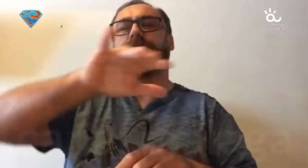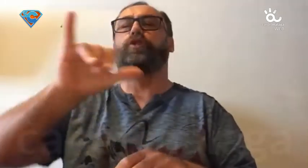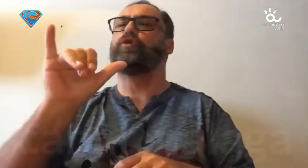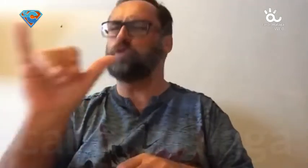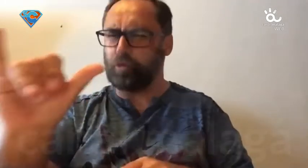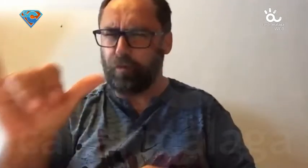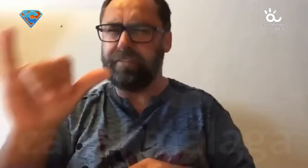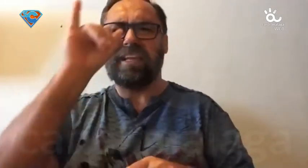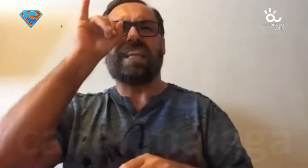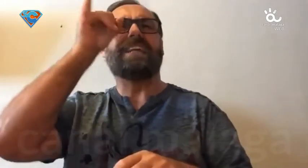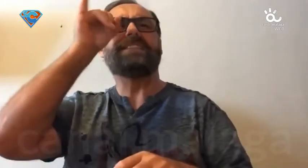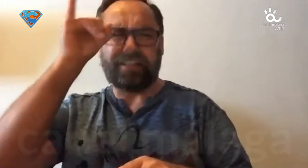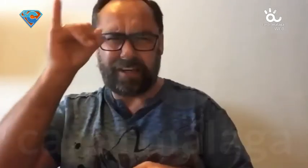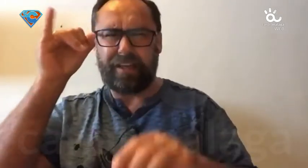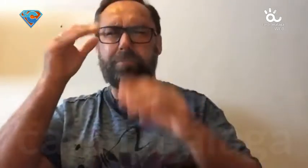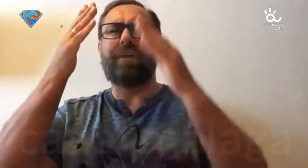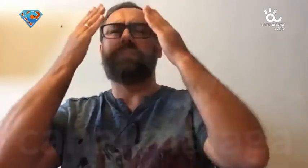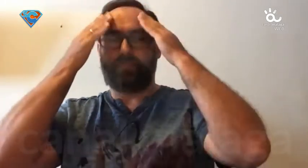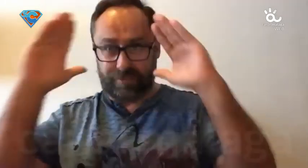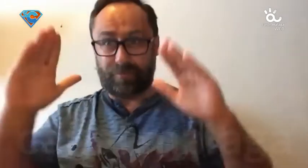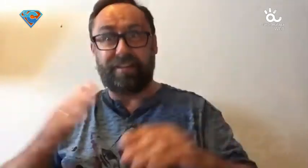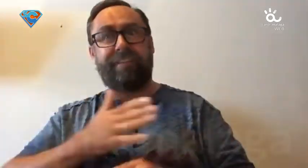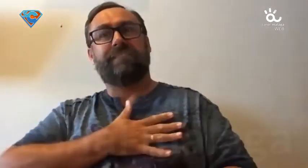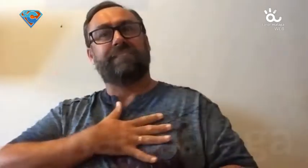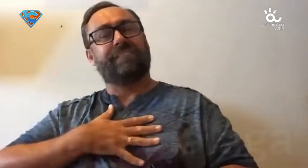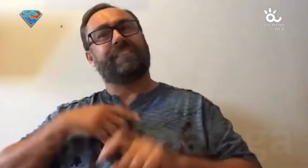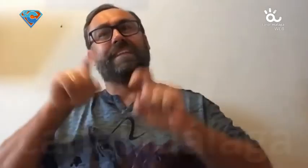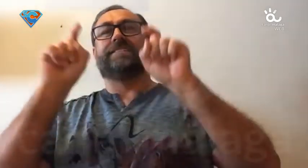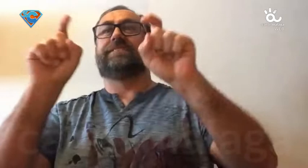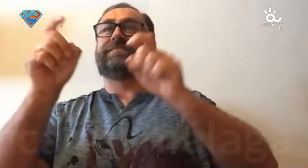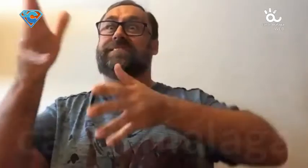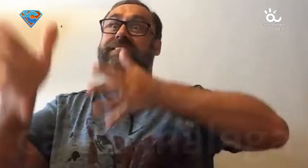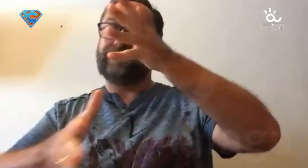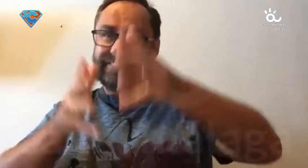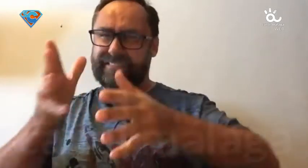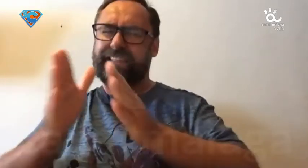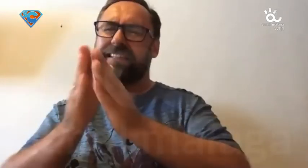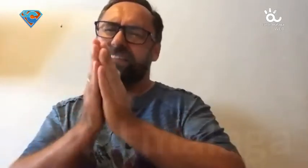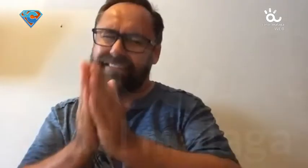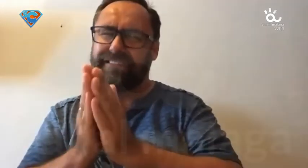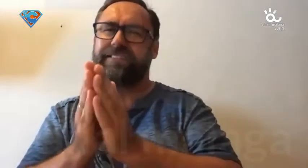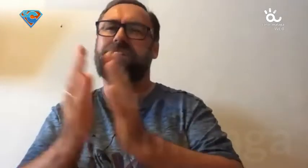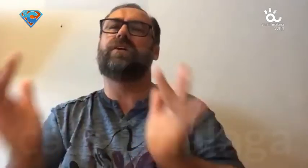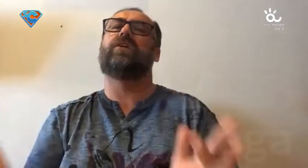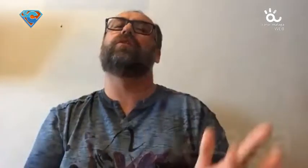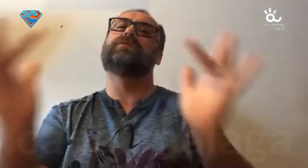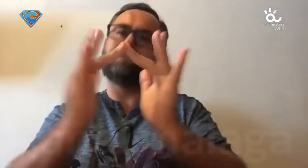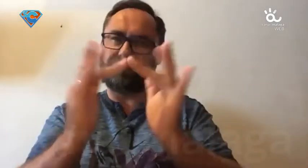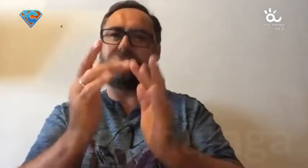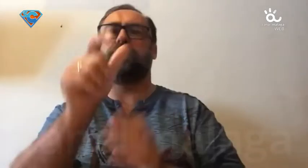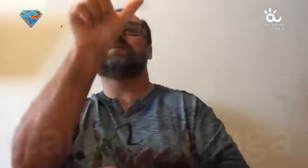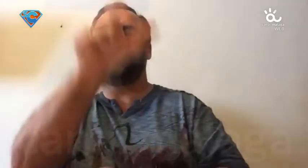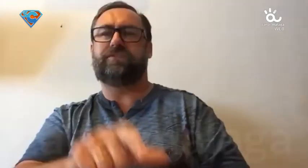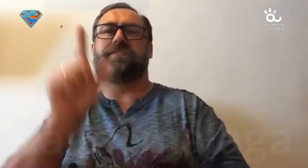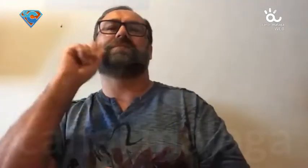correcta. Normalmente en YouTube, en Instagram, en Facebook, hay gente también que se pone